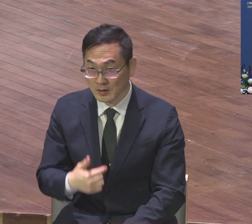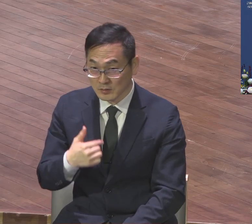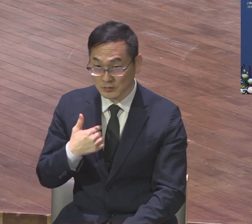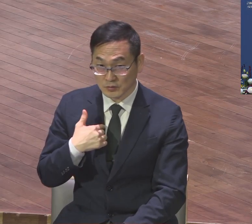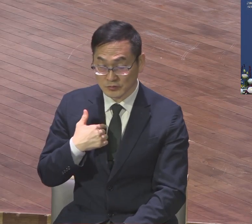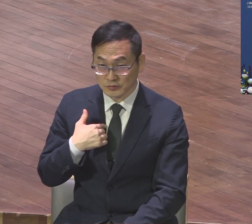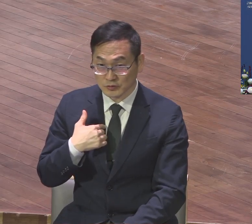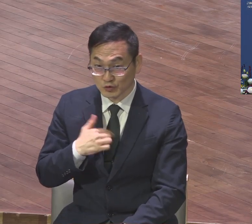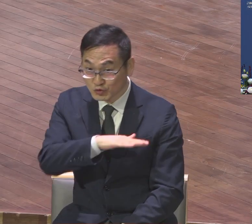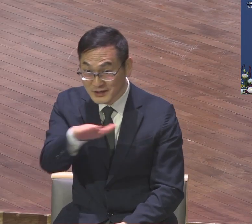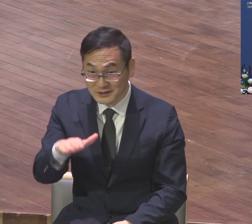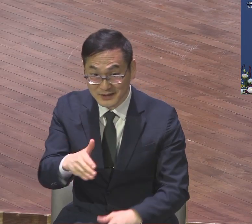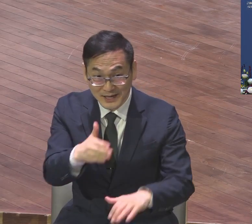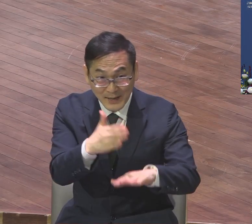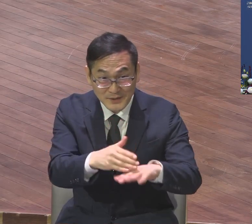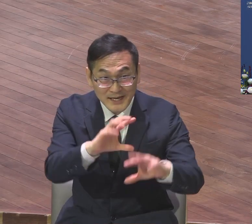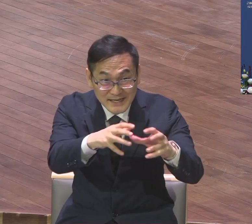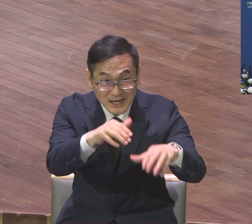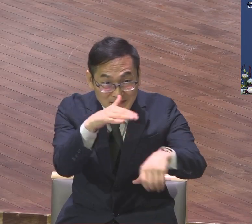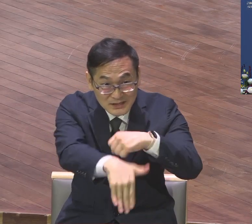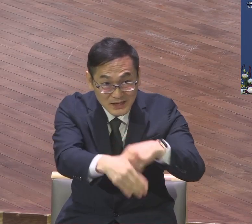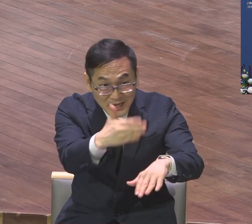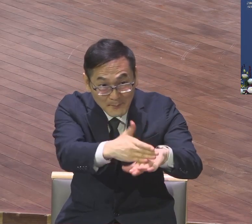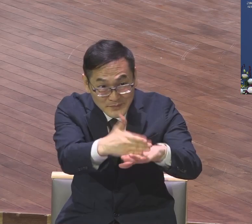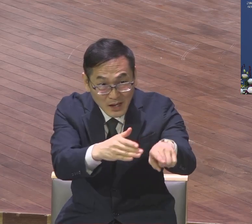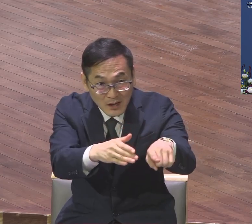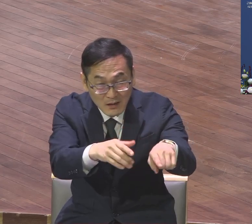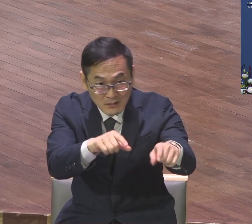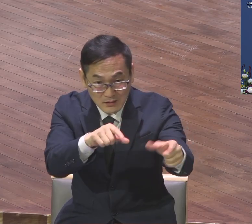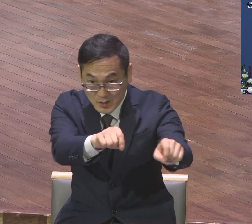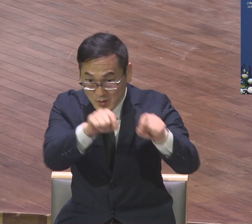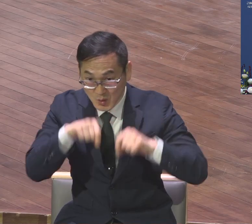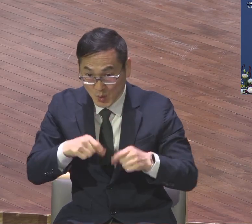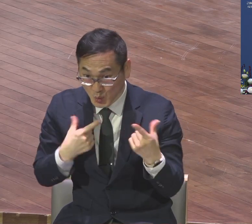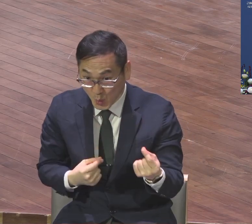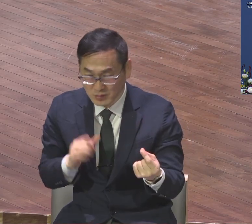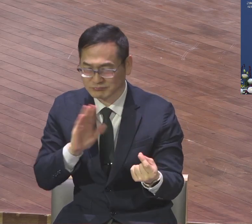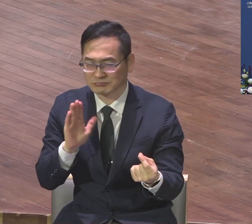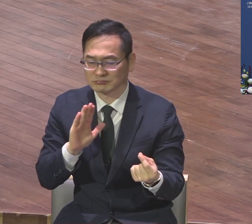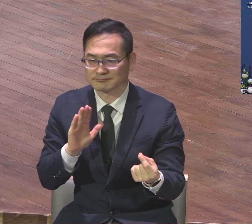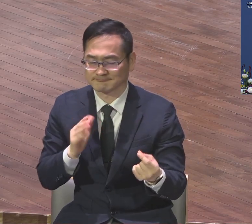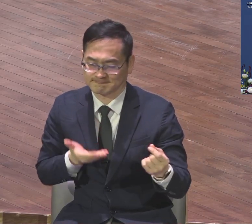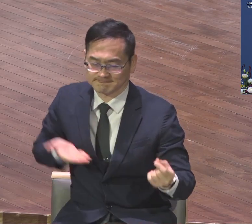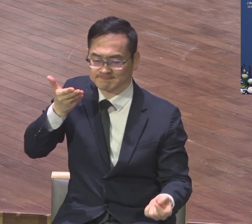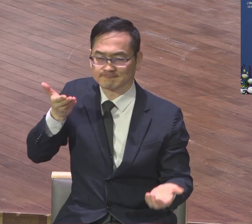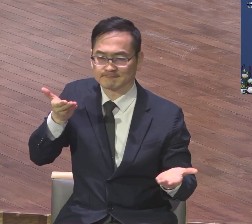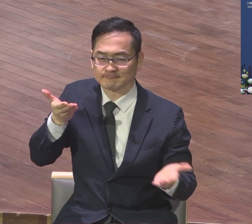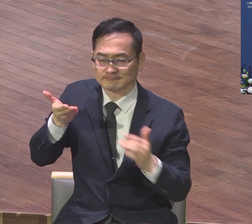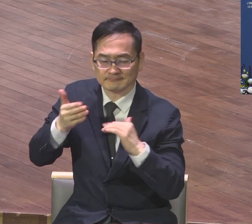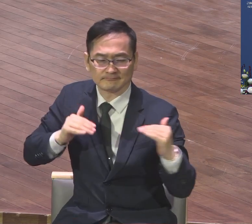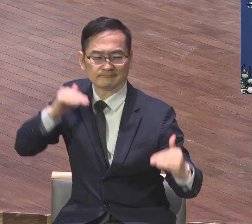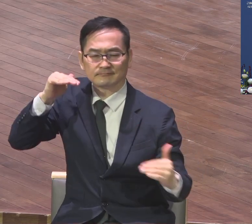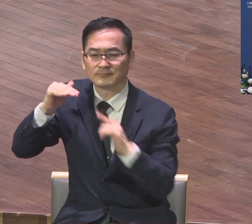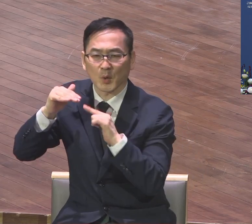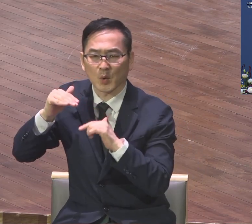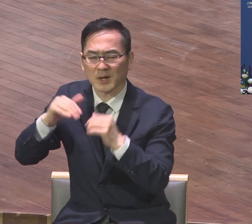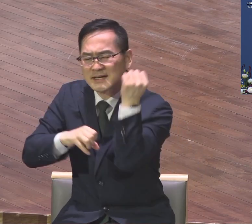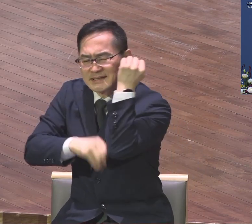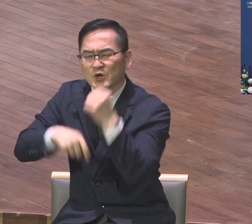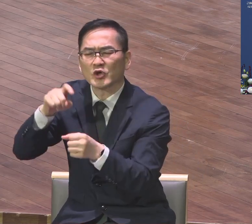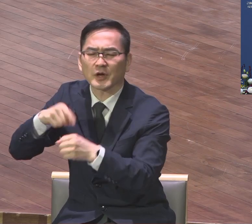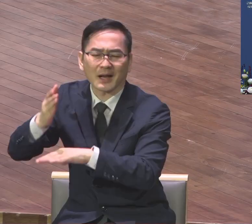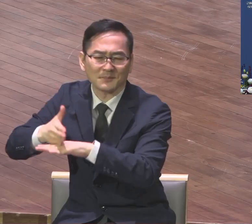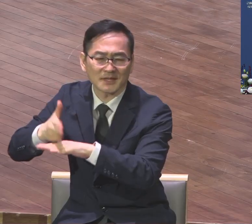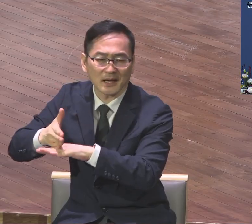걸음 더 나가야 됩니다. 정말 중요한 것은 오늘 말씀 제목입니다. 근원적 감사.